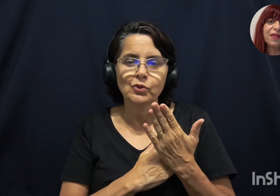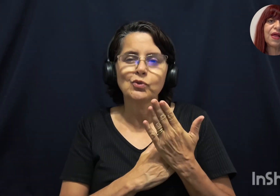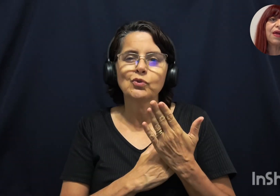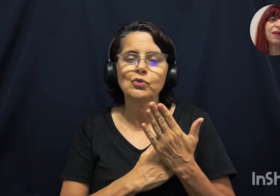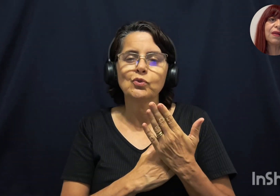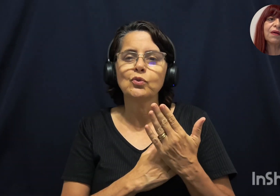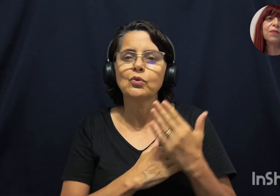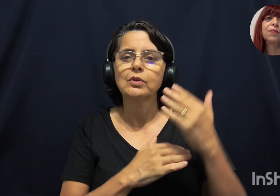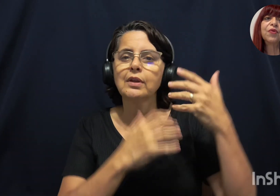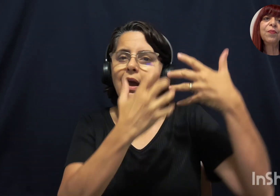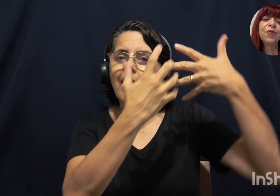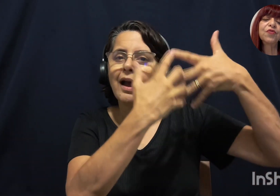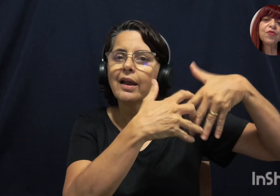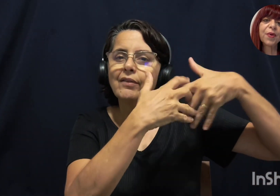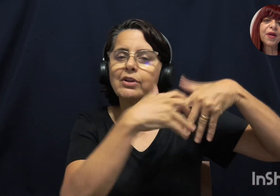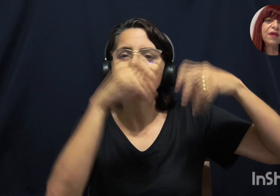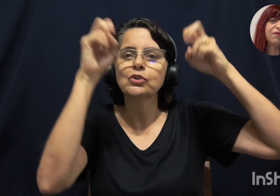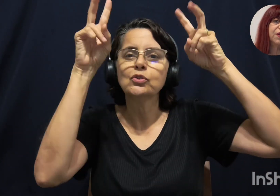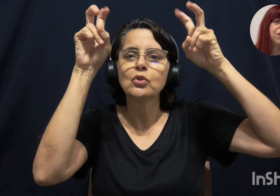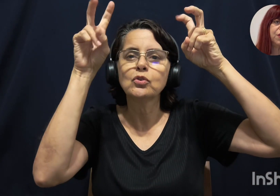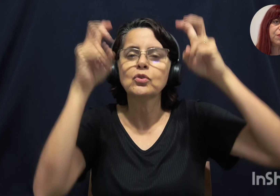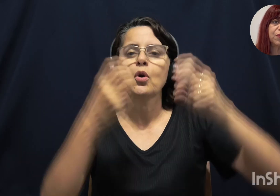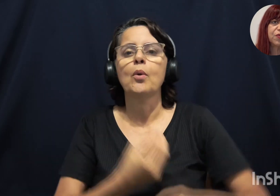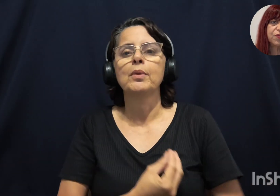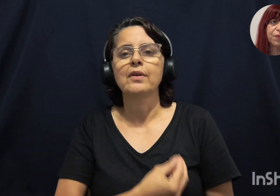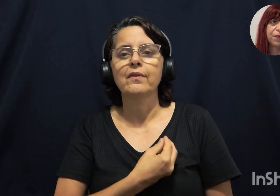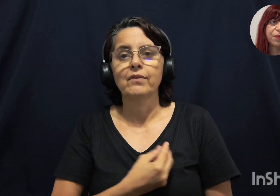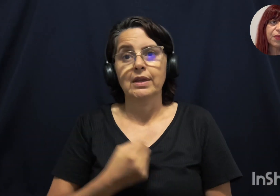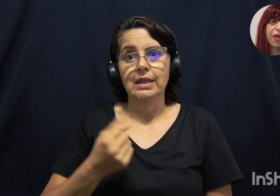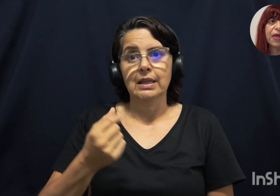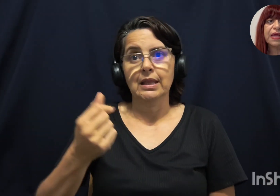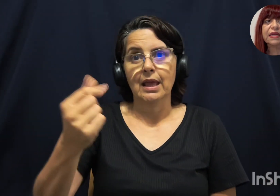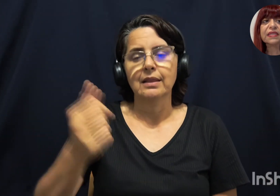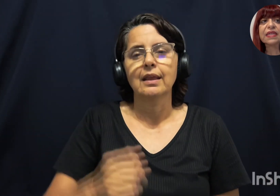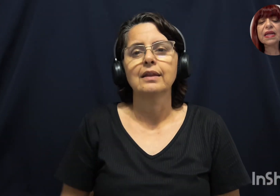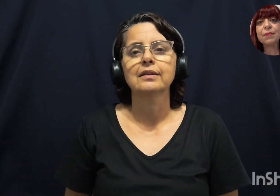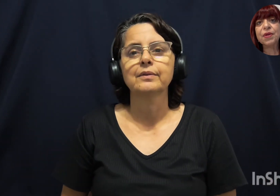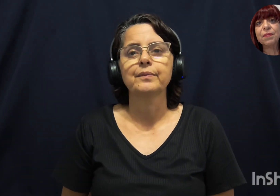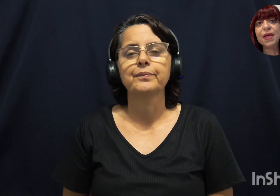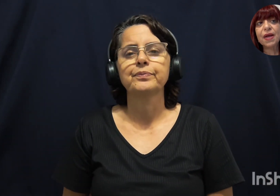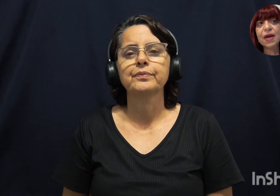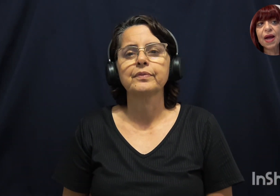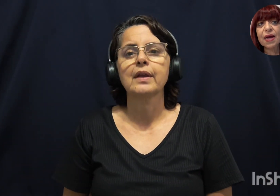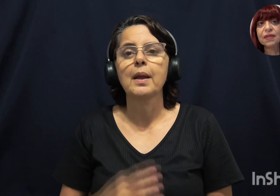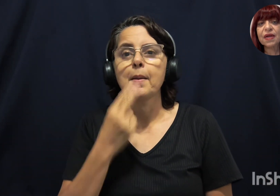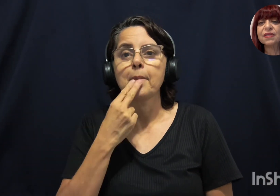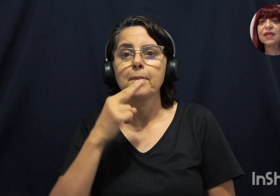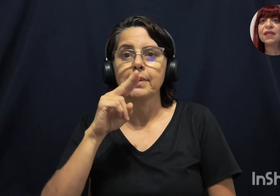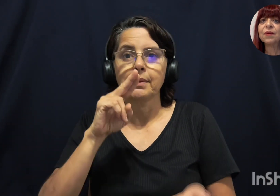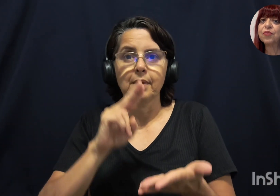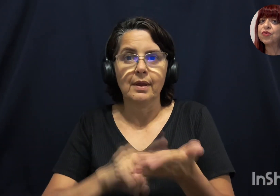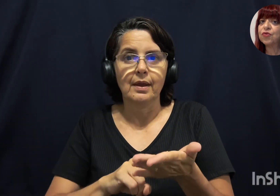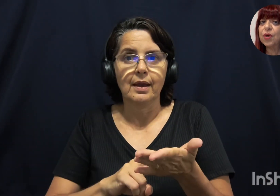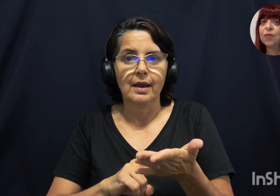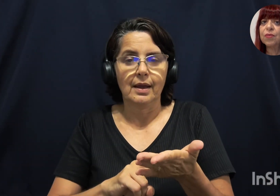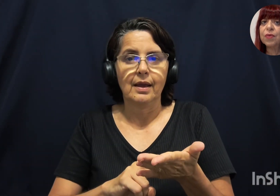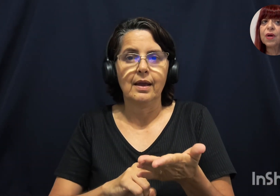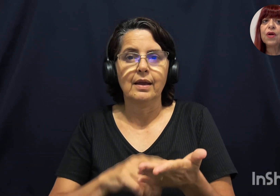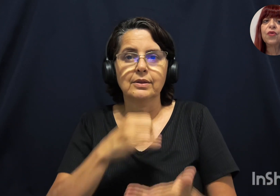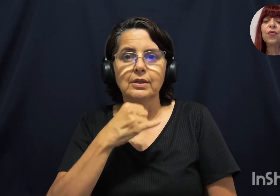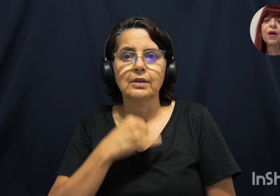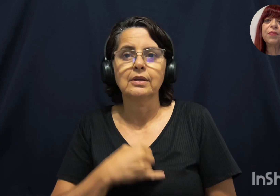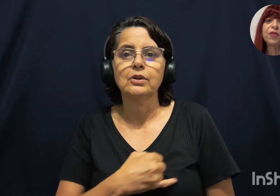vida eterna, proposto para refletirmos. Está na primeira carta escrita por